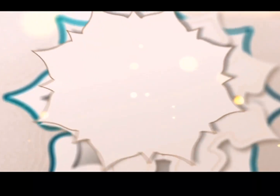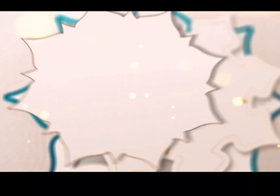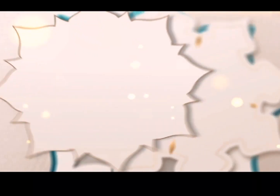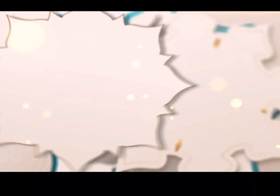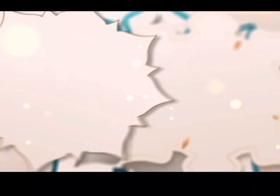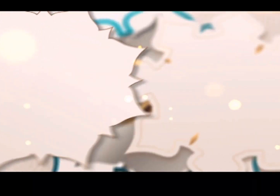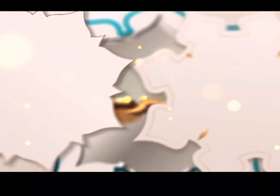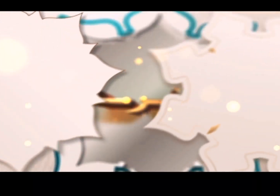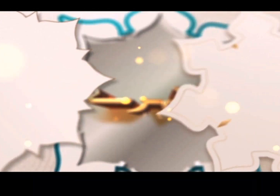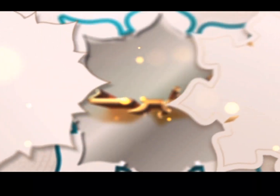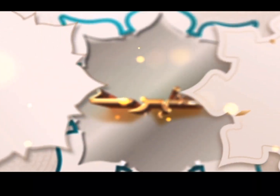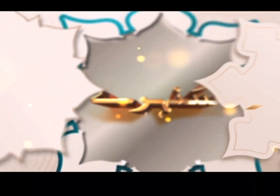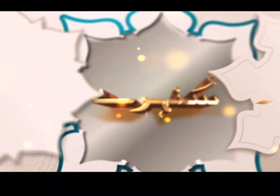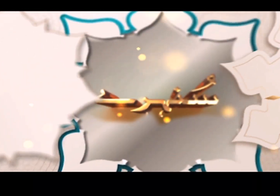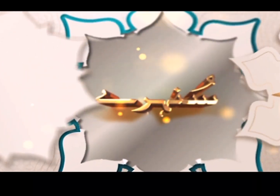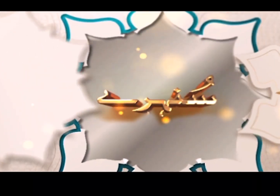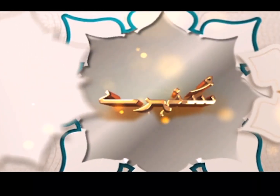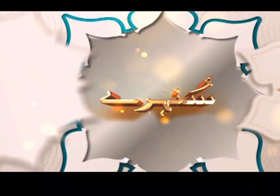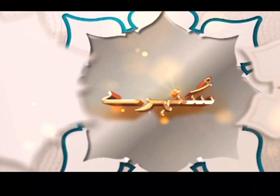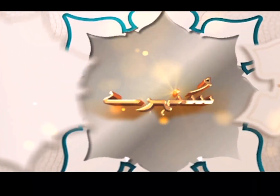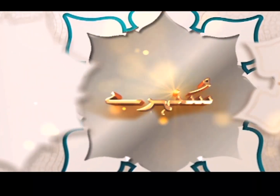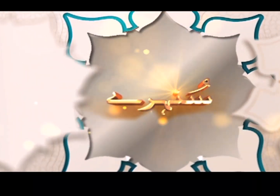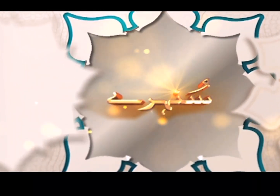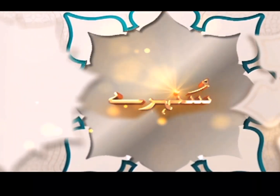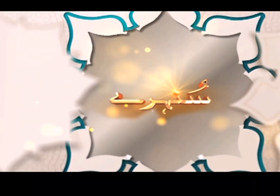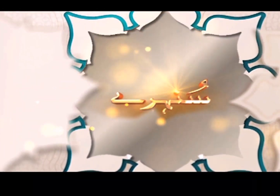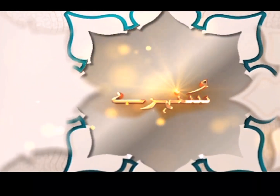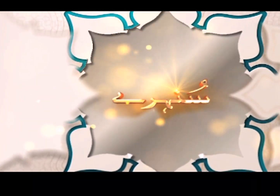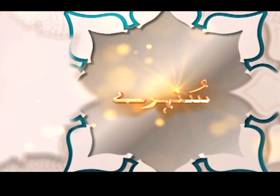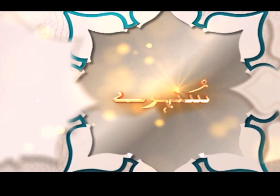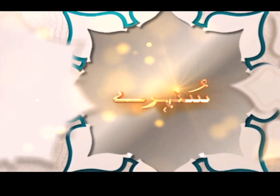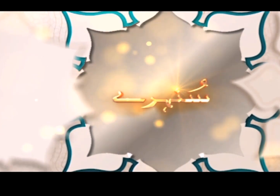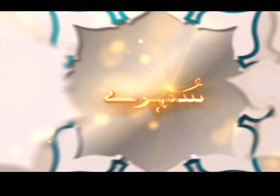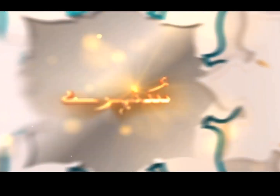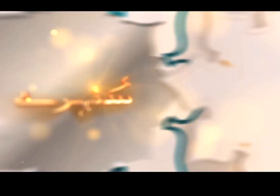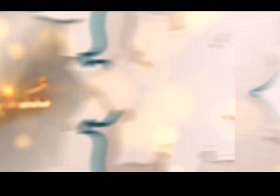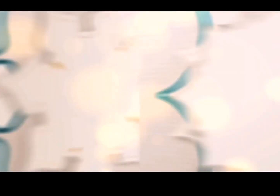ملتا ہے در سے آخرت سے ان